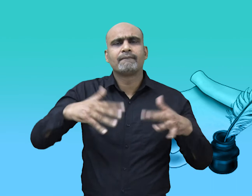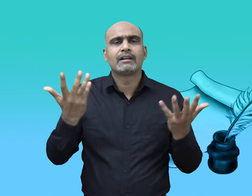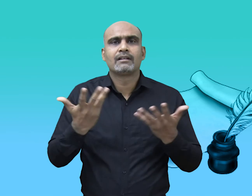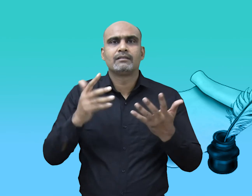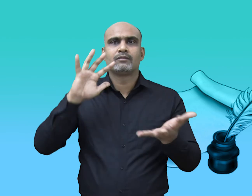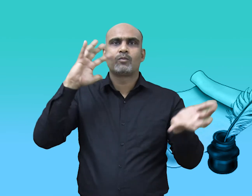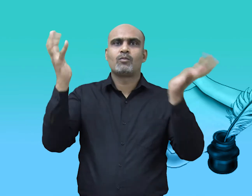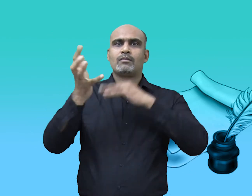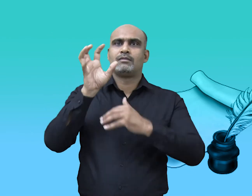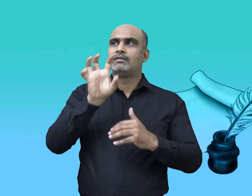की पक्की जीत है।